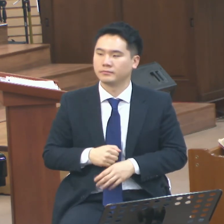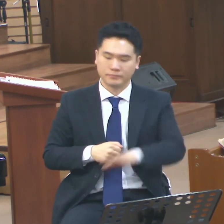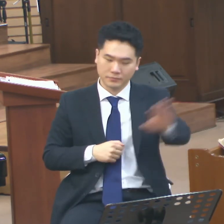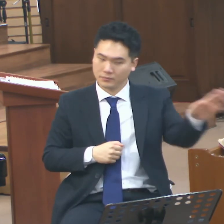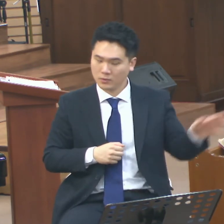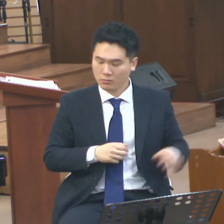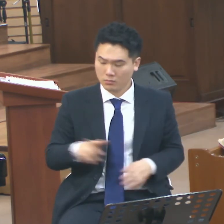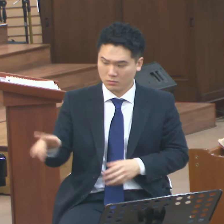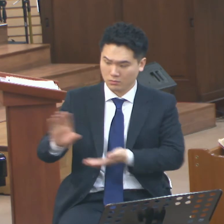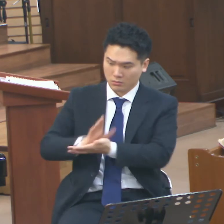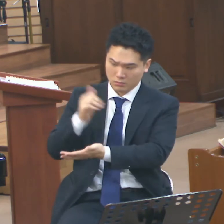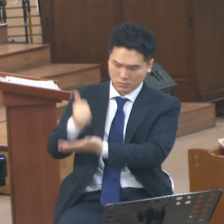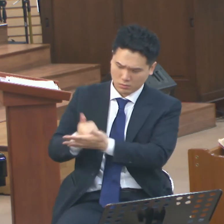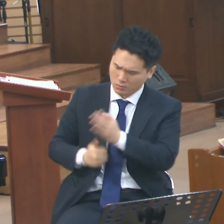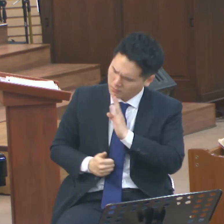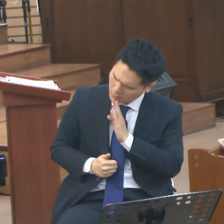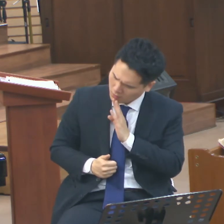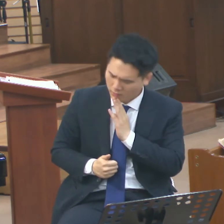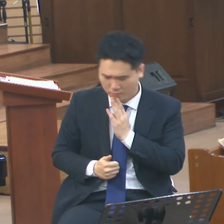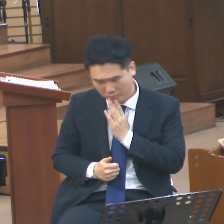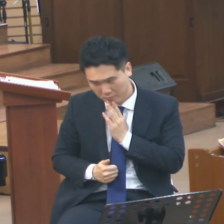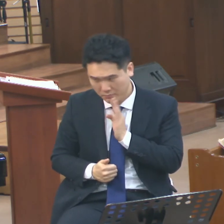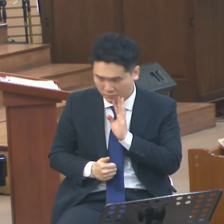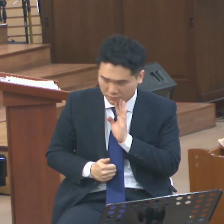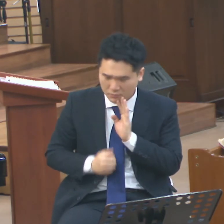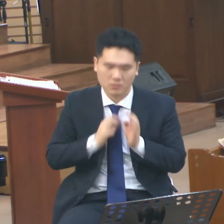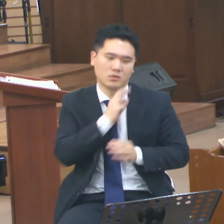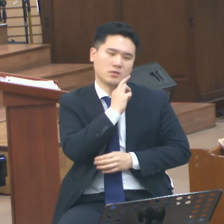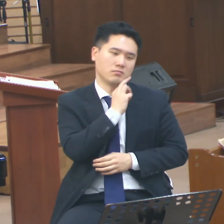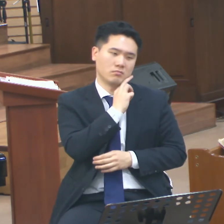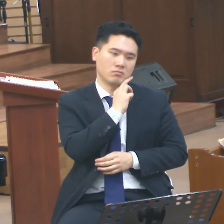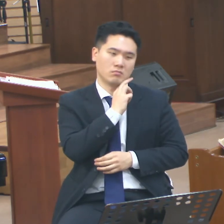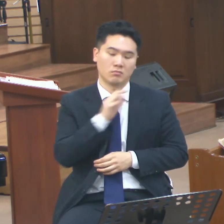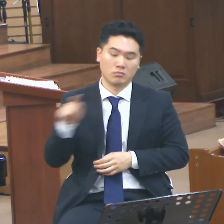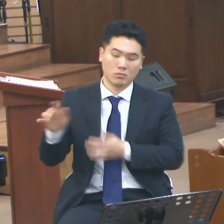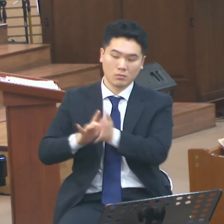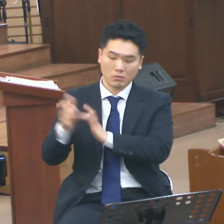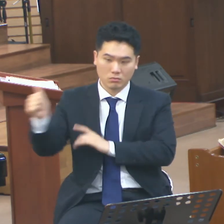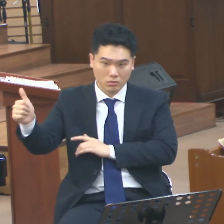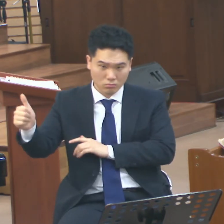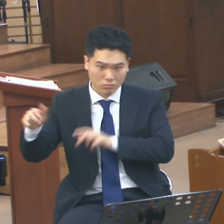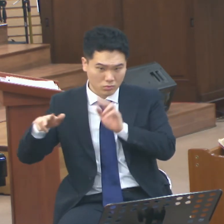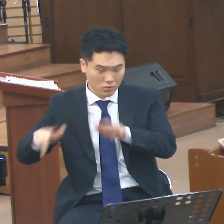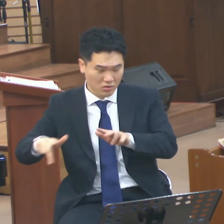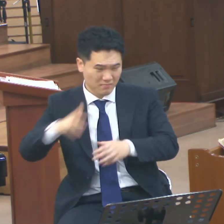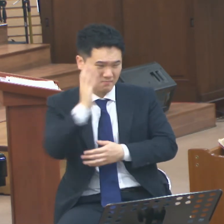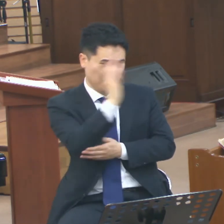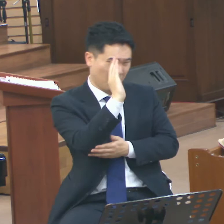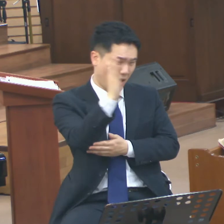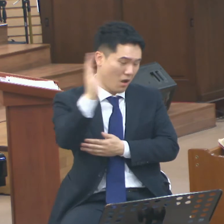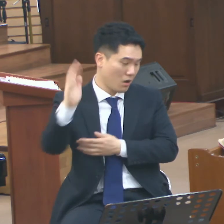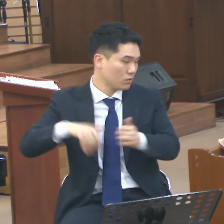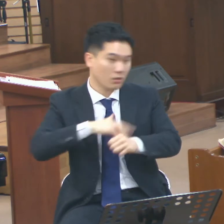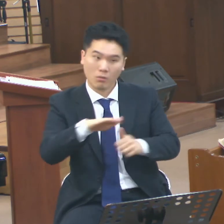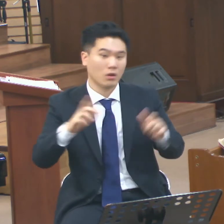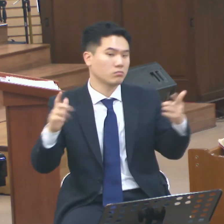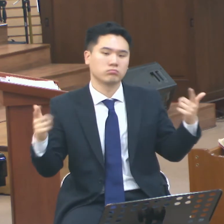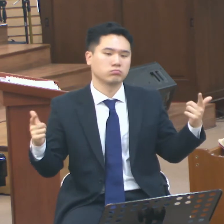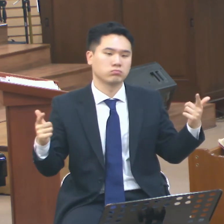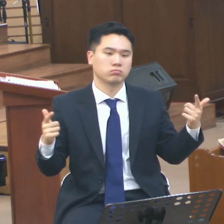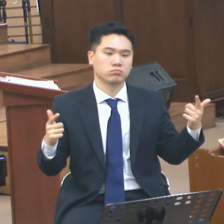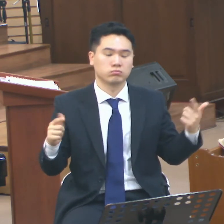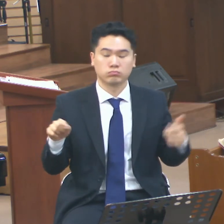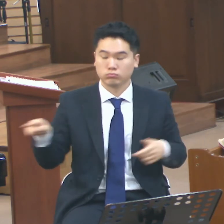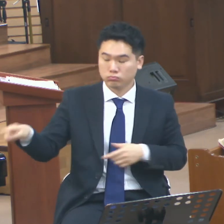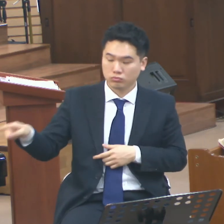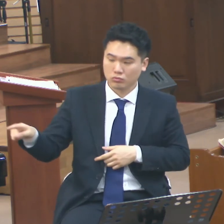중에는요 예수님이 지금 올라와가지고 이게 말을 할 상황이 아닌데 저 사람 잡으려고 했었는데 왜 안 잡고 있는